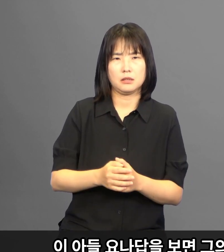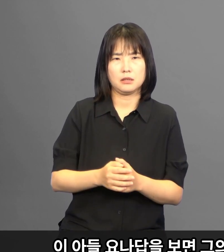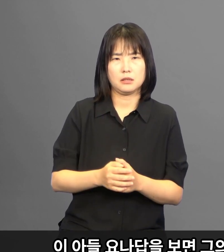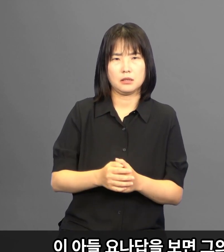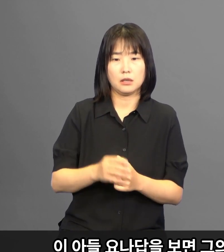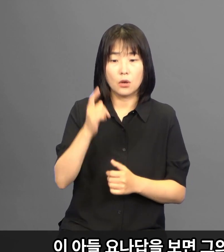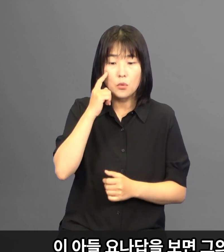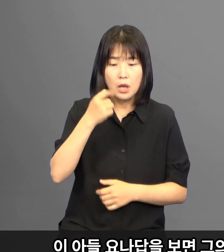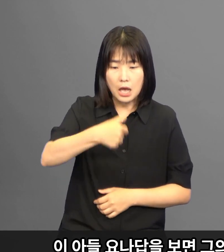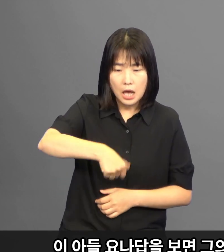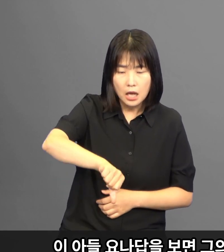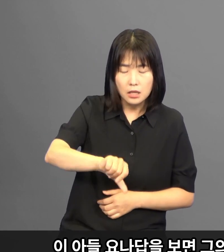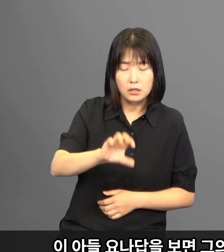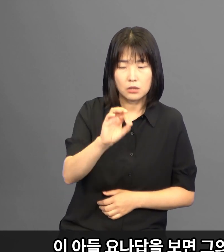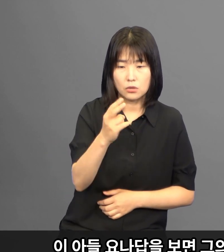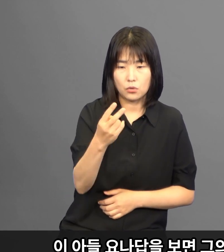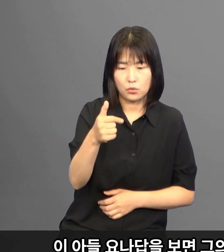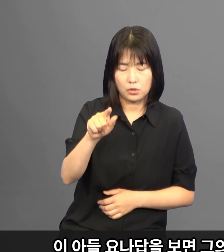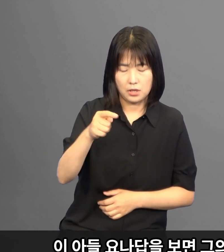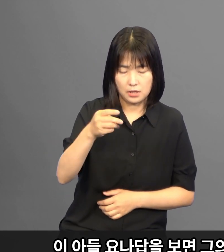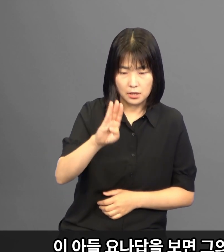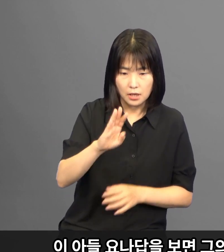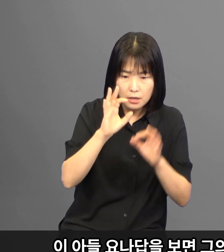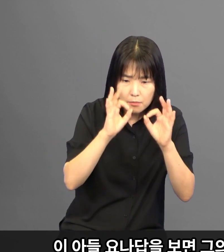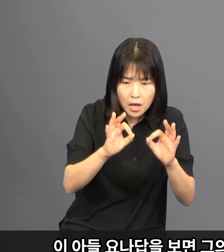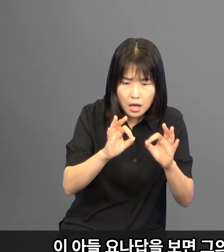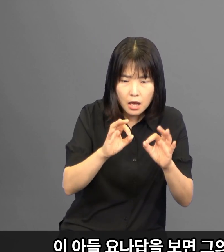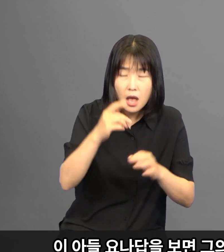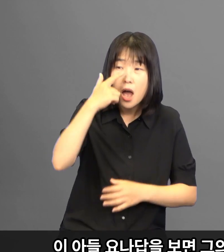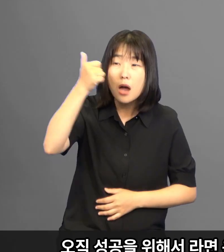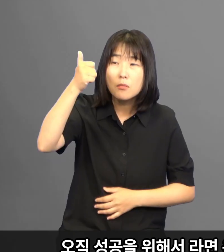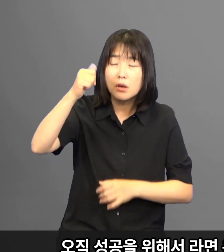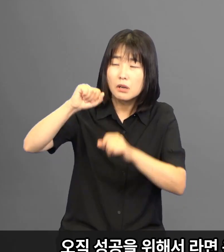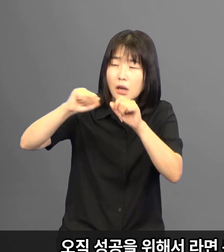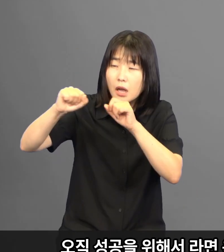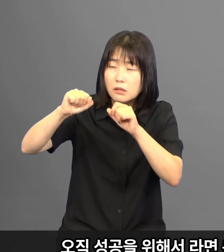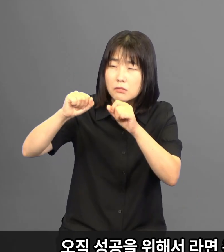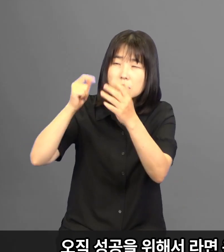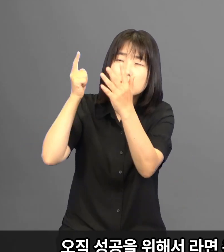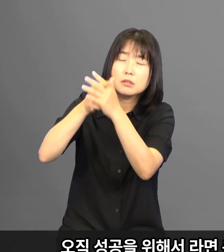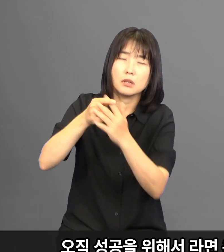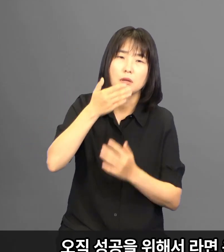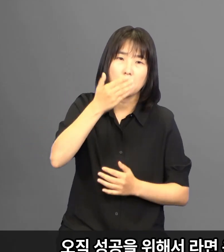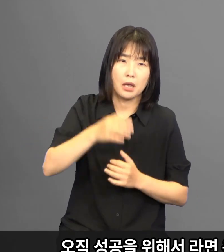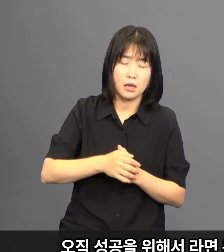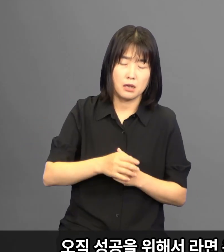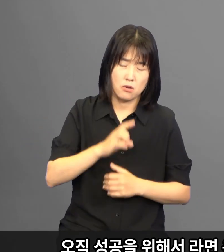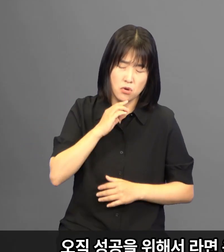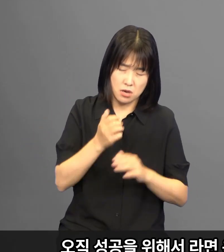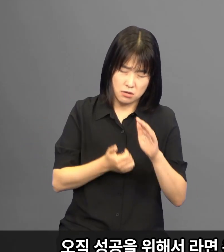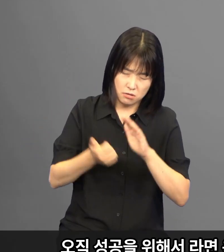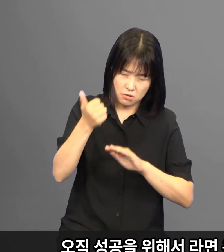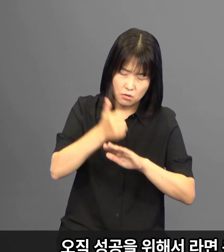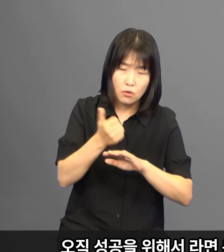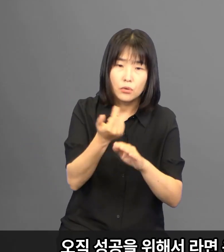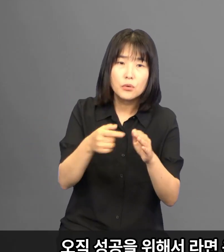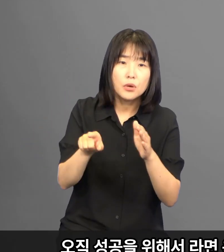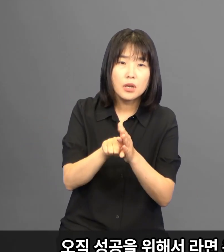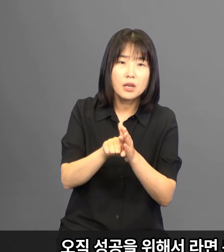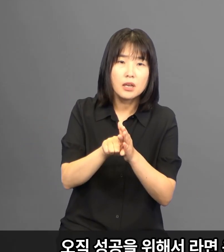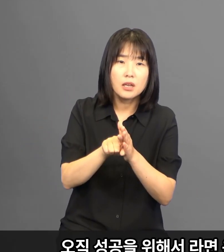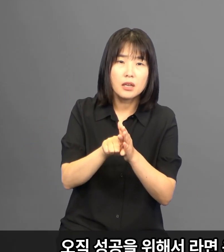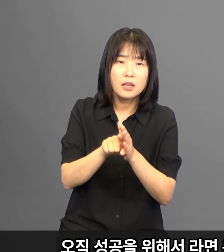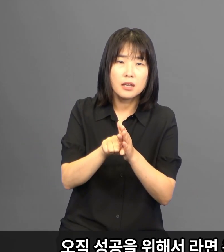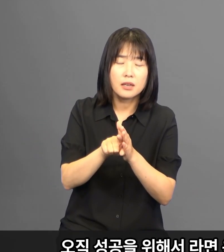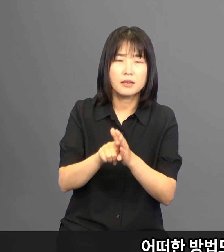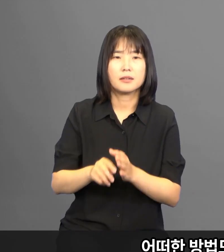아들 요나답을 보면 그의 아버지를 유추해 볼 수가 있어요. 오직 성공을 위해서라면, 욕망을 채워줄 수